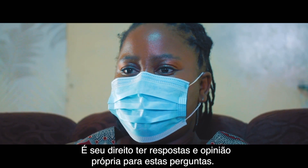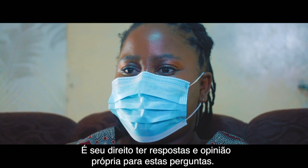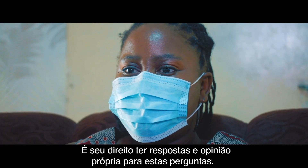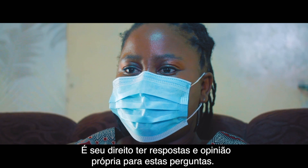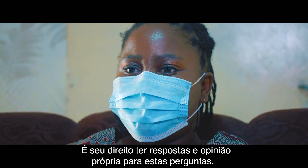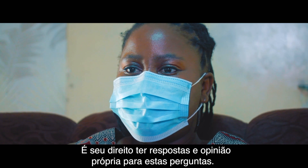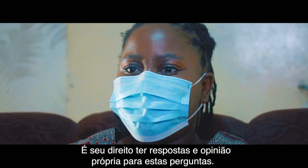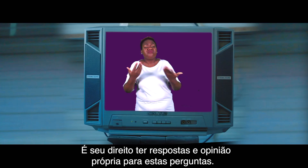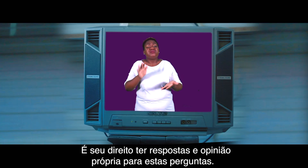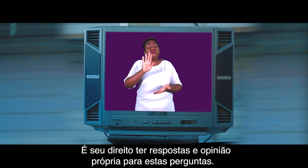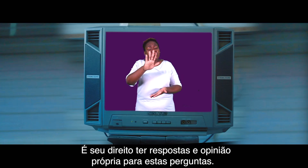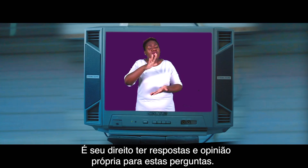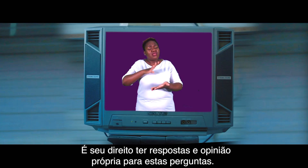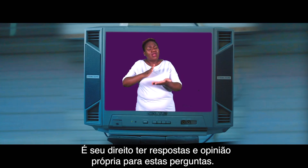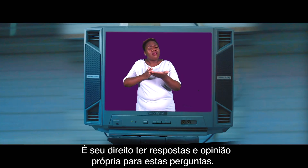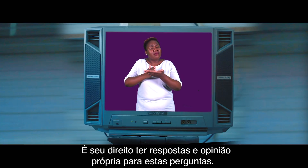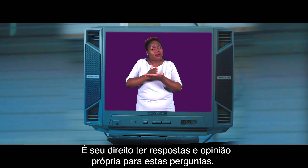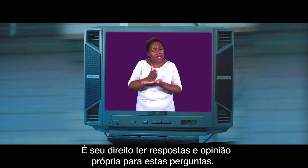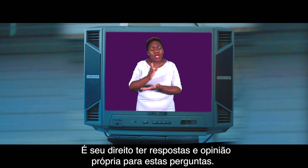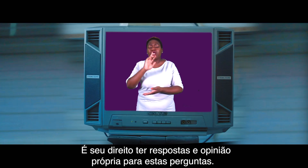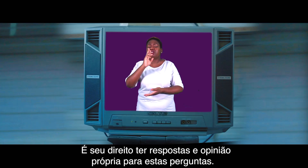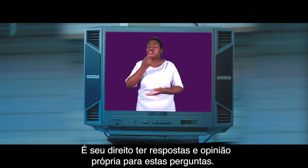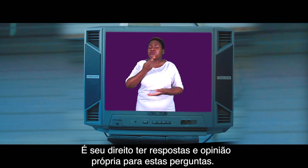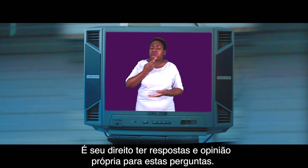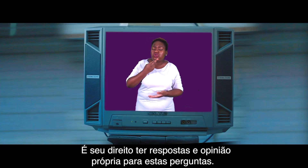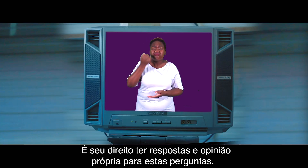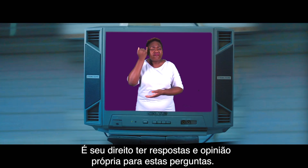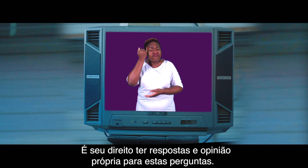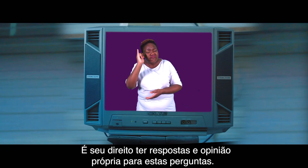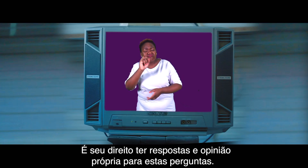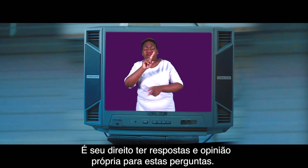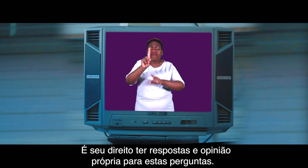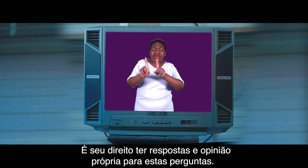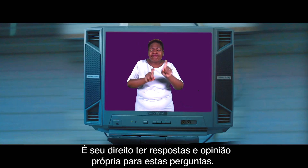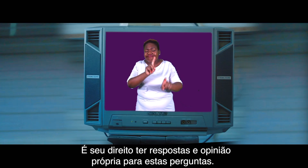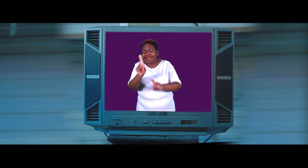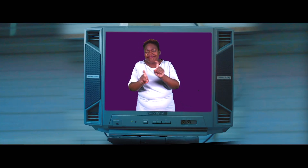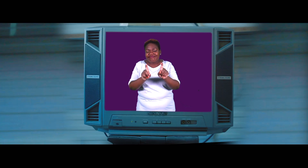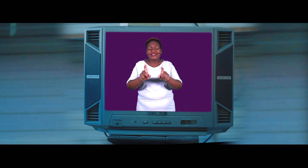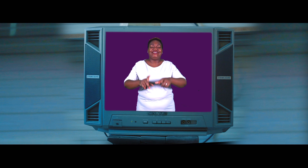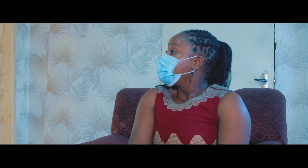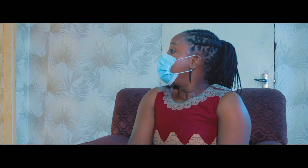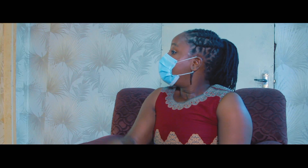É seu direito de ter respostas e opinião própria para estas perguntas.